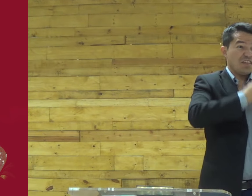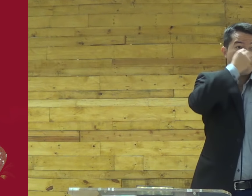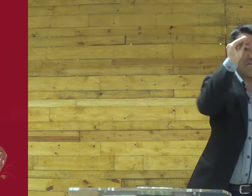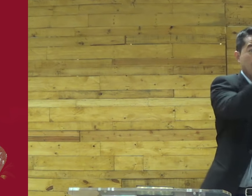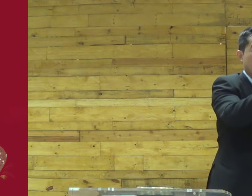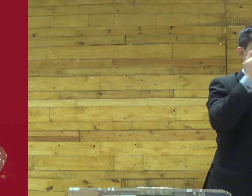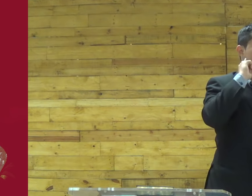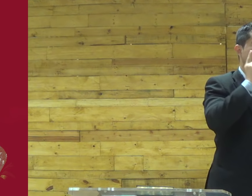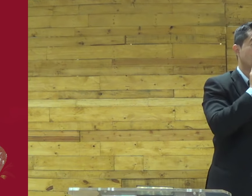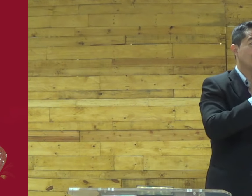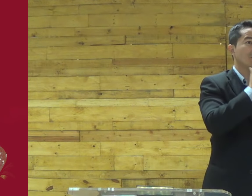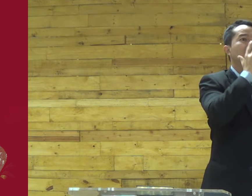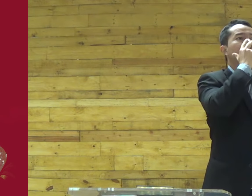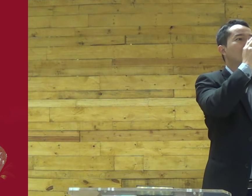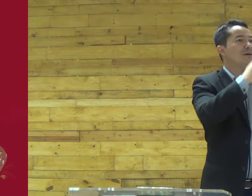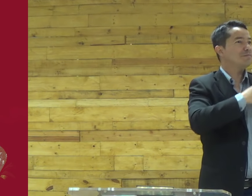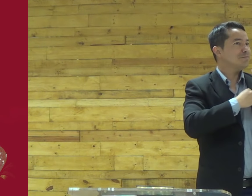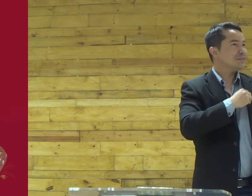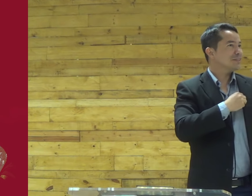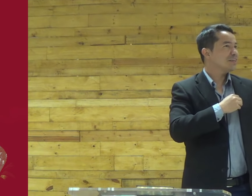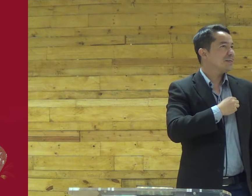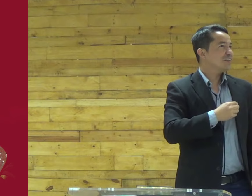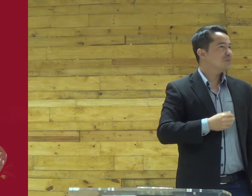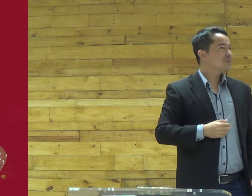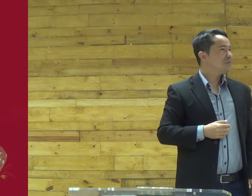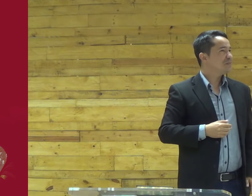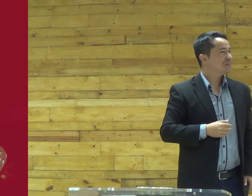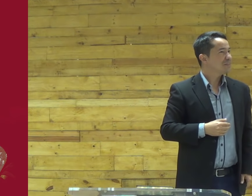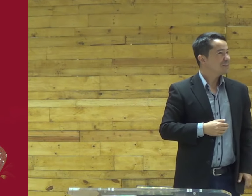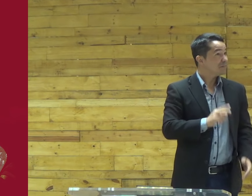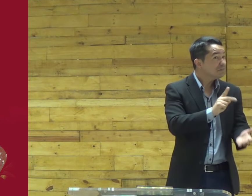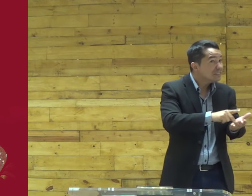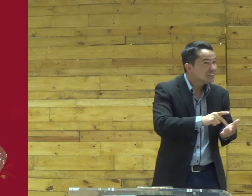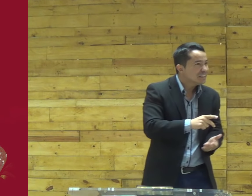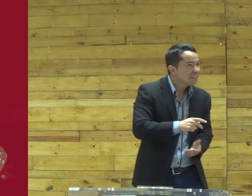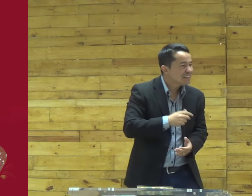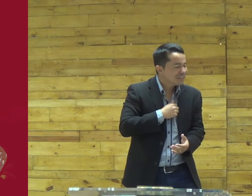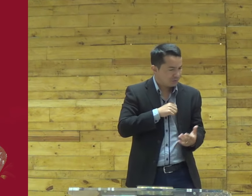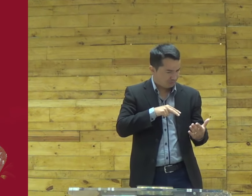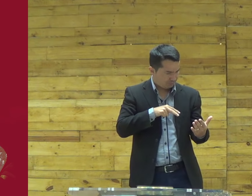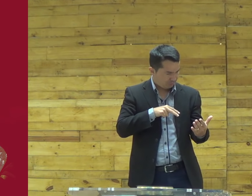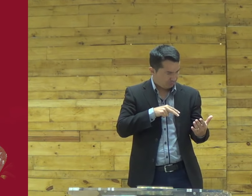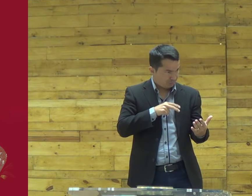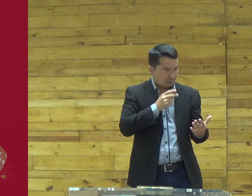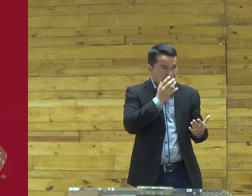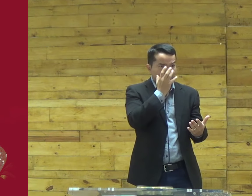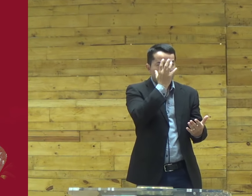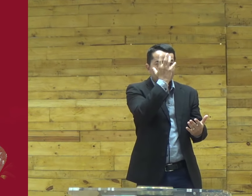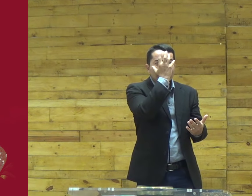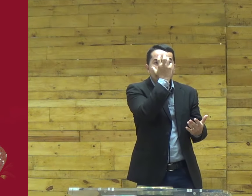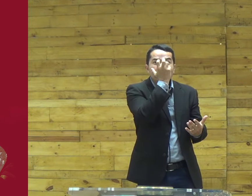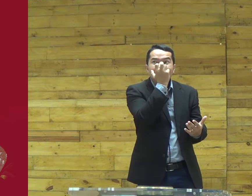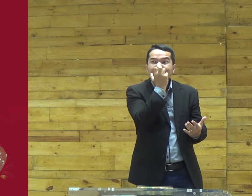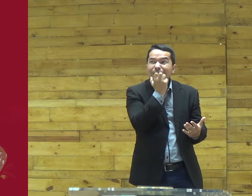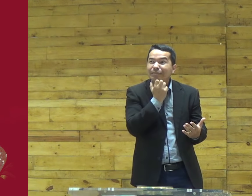ofensiva, preconceituosa, destrutiva, eu estava pecando. É, eu fiquei olhando ali que